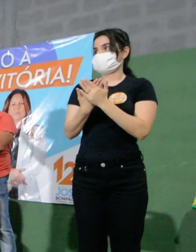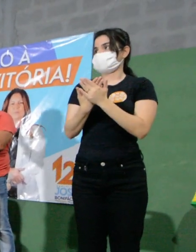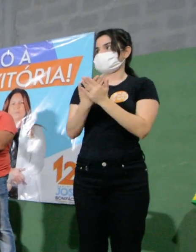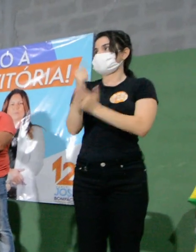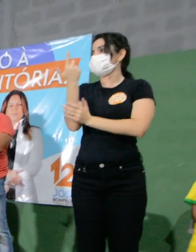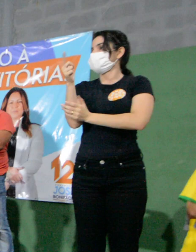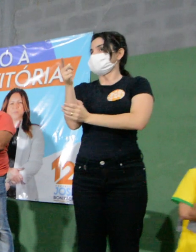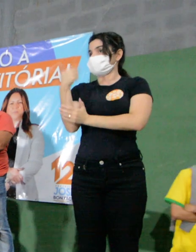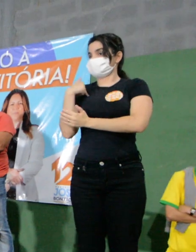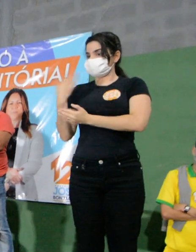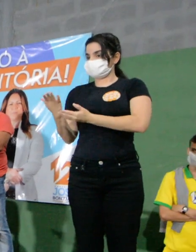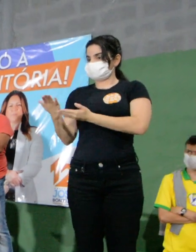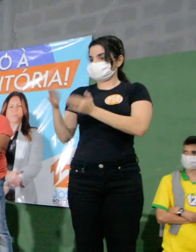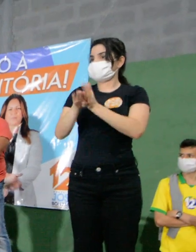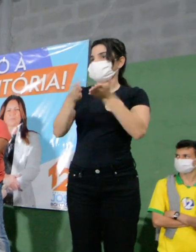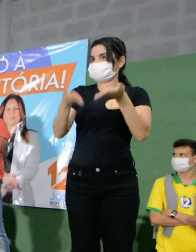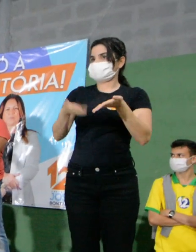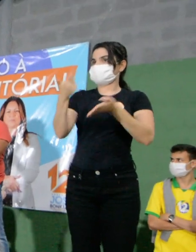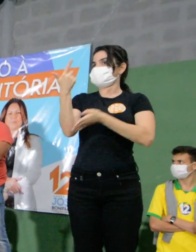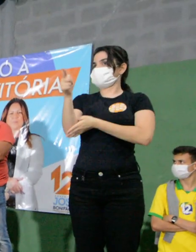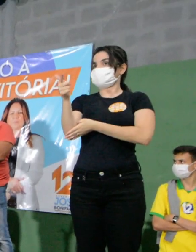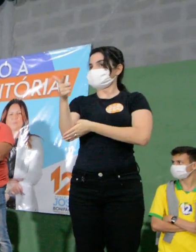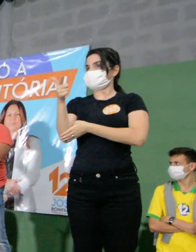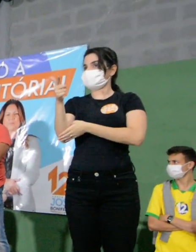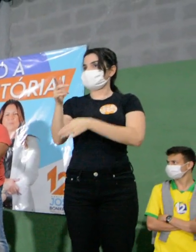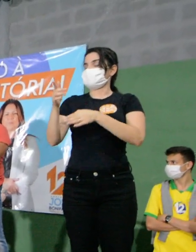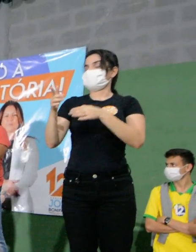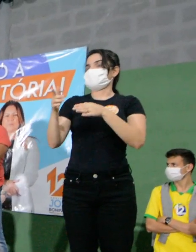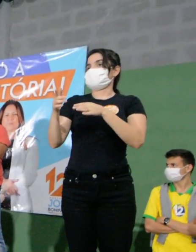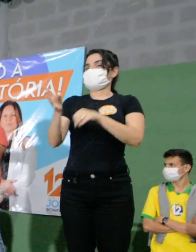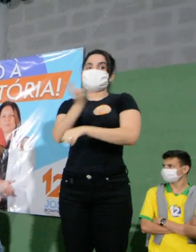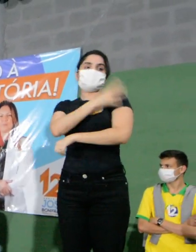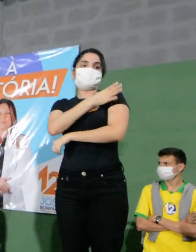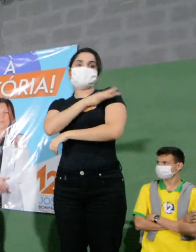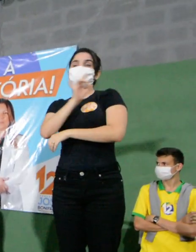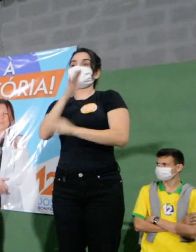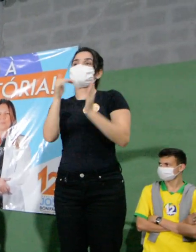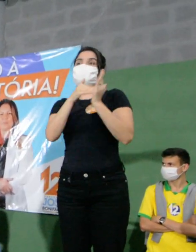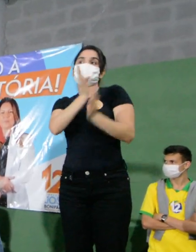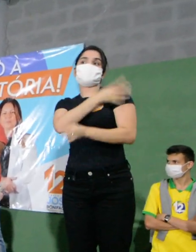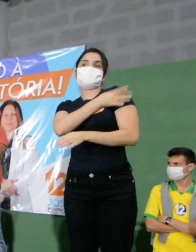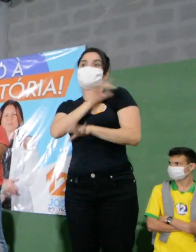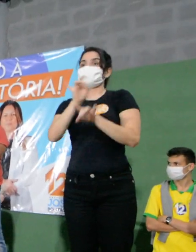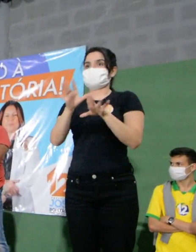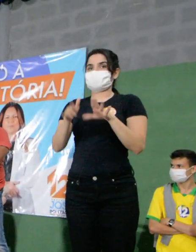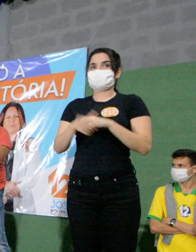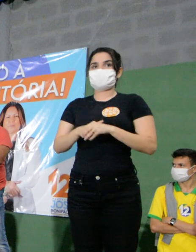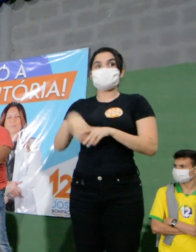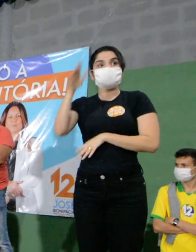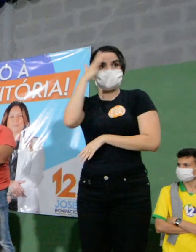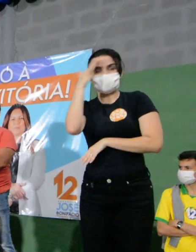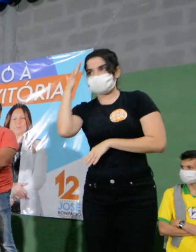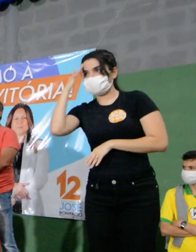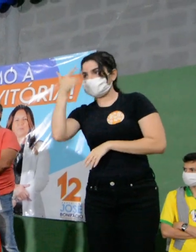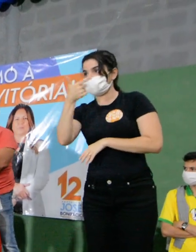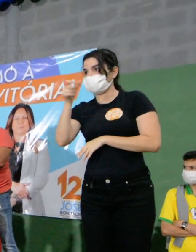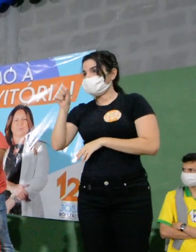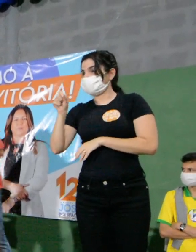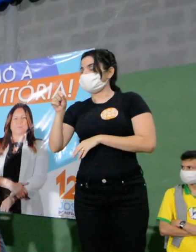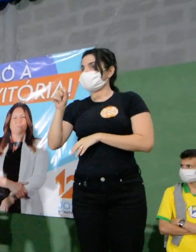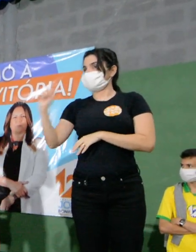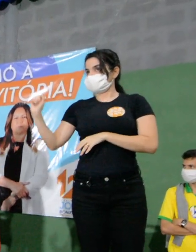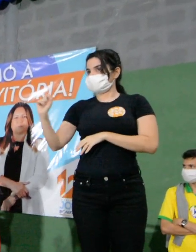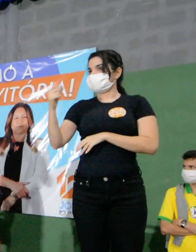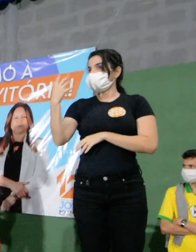não tinha. Além da quarta série, você sabia disso? Vocês sabiam disso? Que em